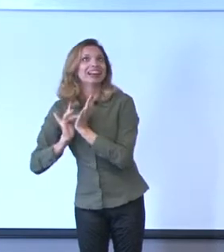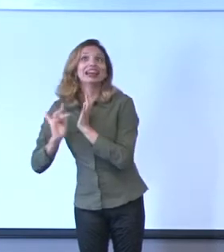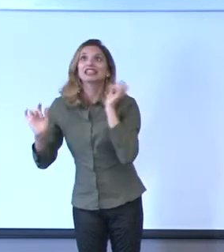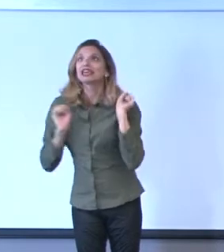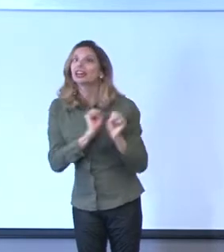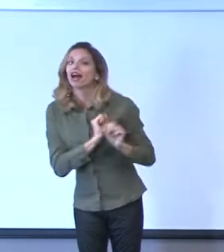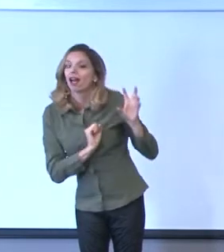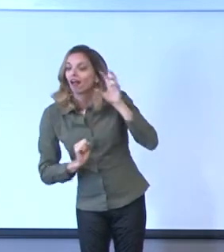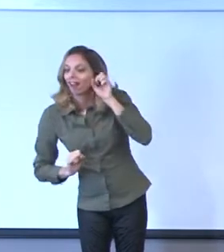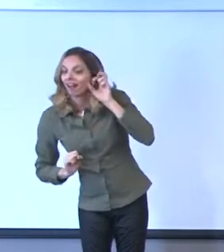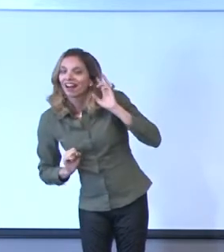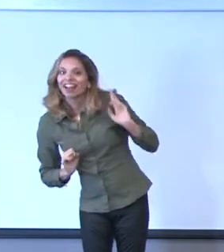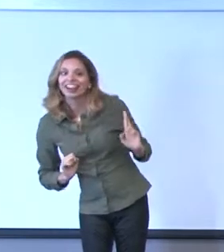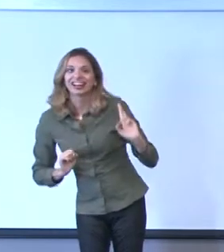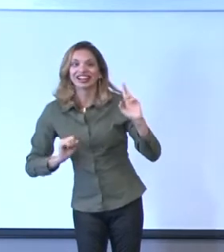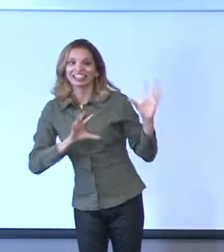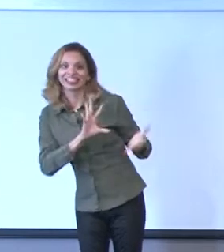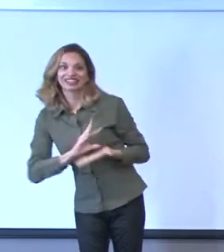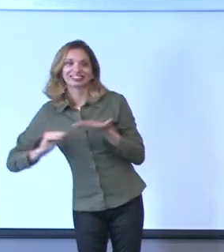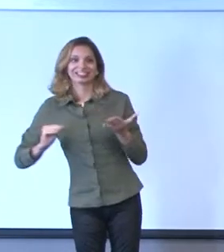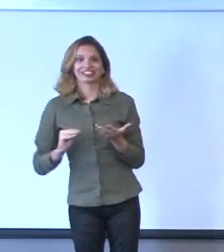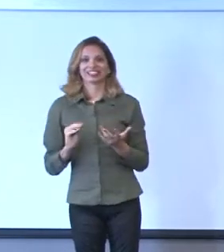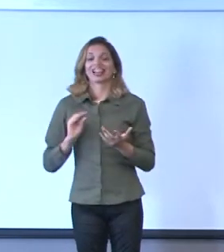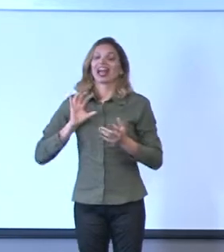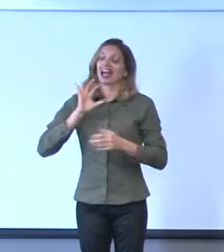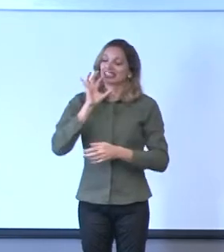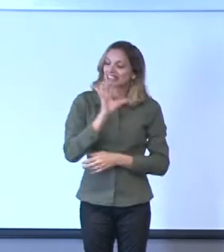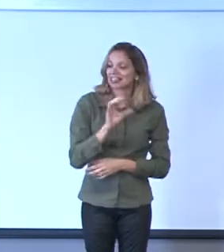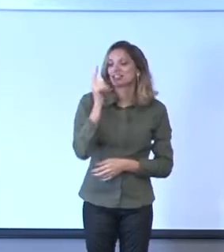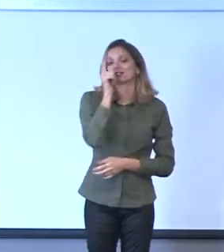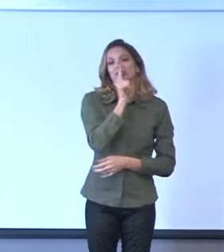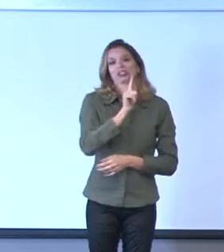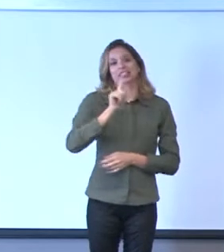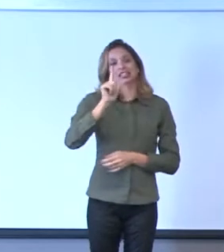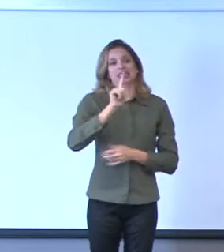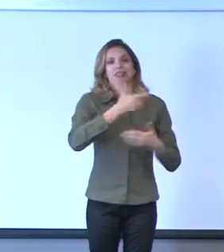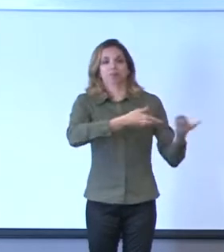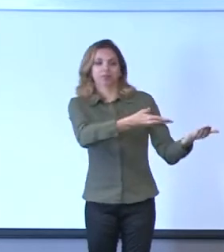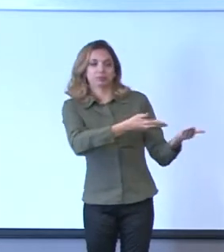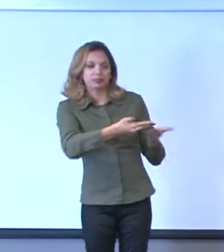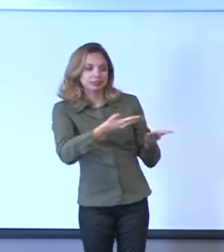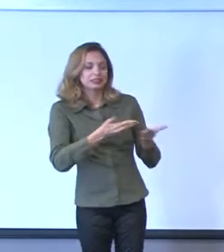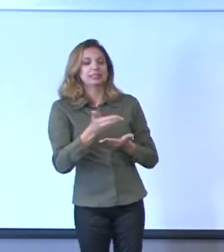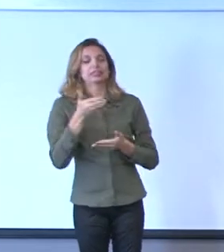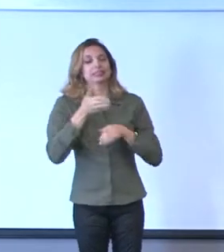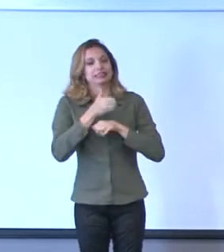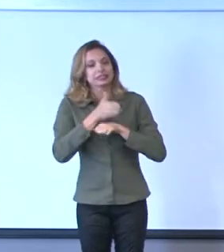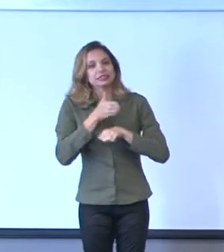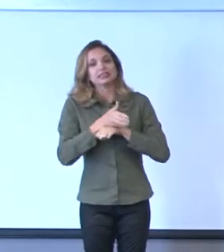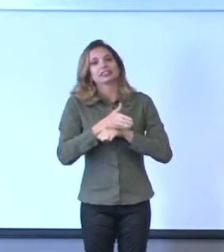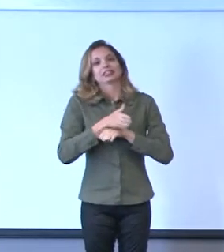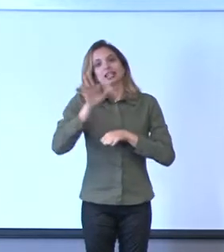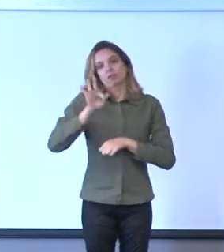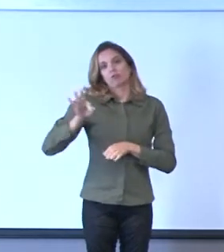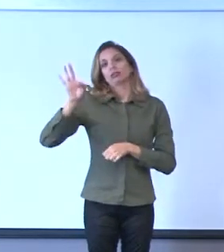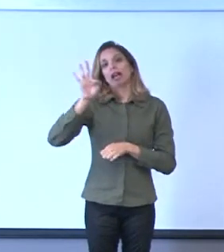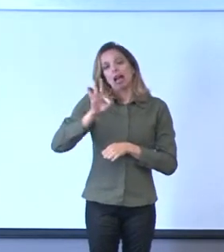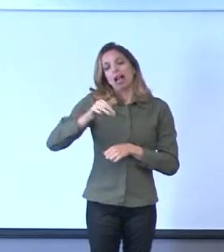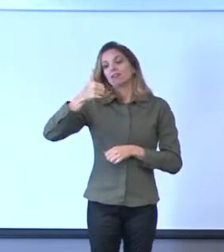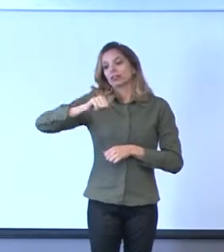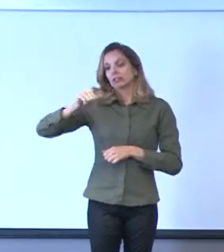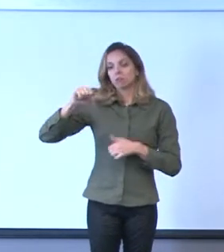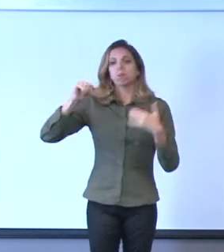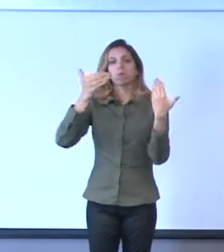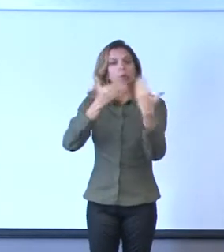resposta. Enfim, então, foi assim que eu consegui participar da questão, né, de